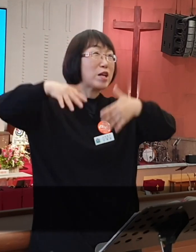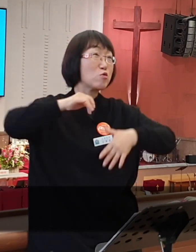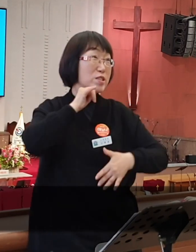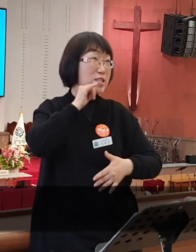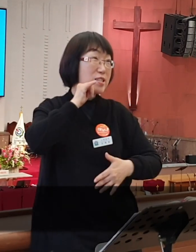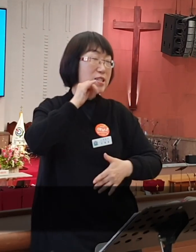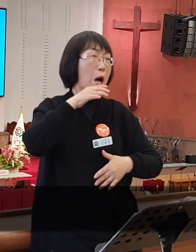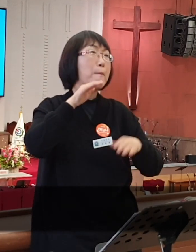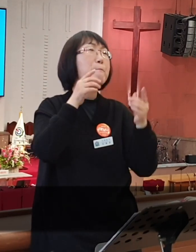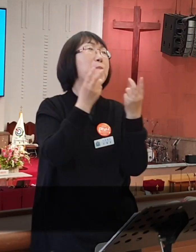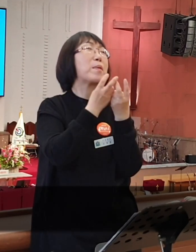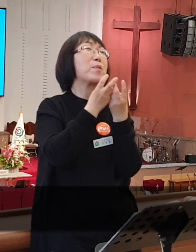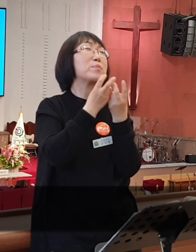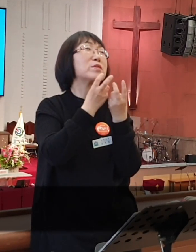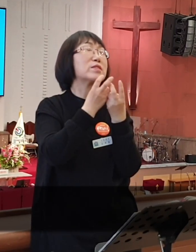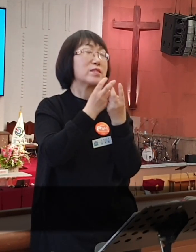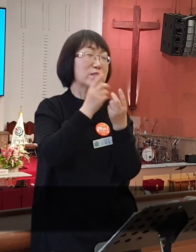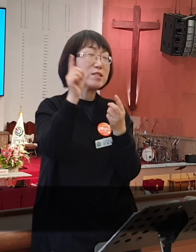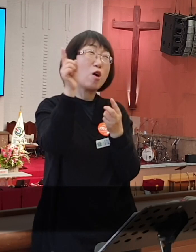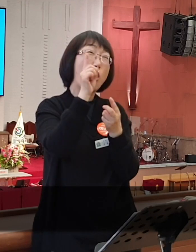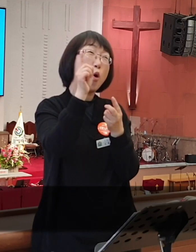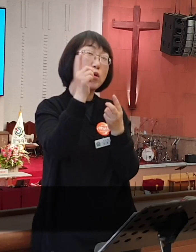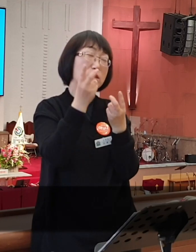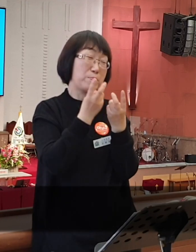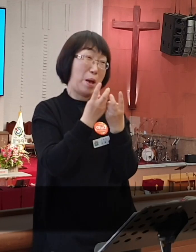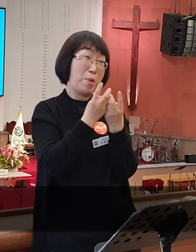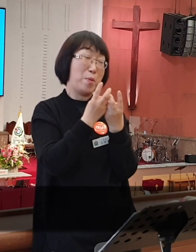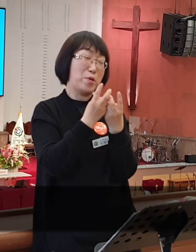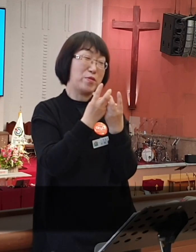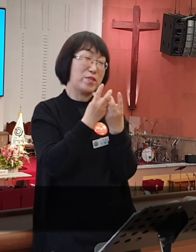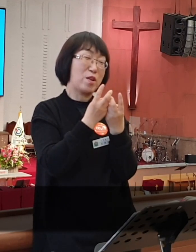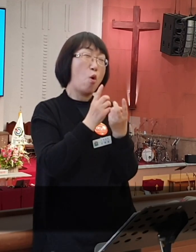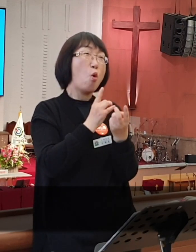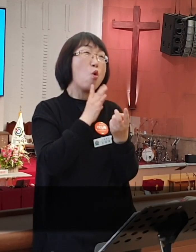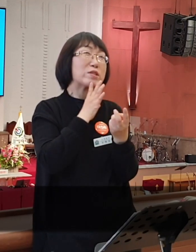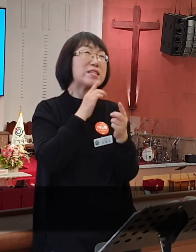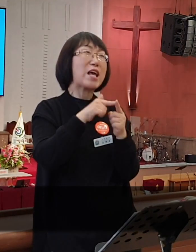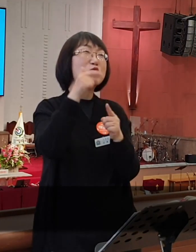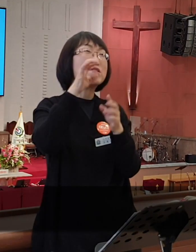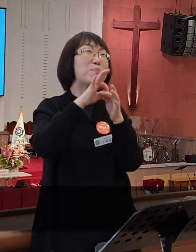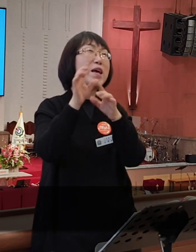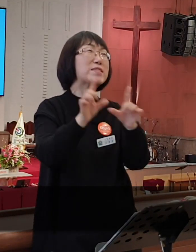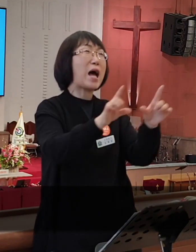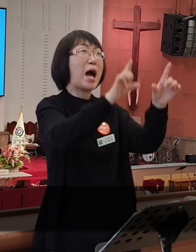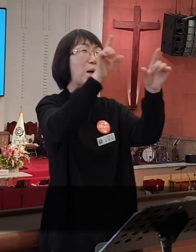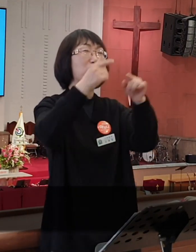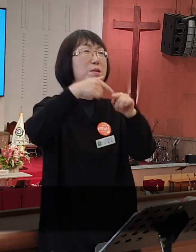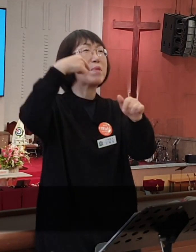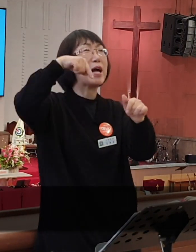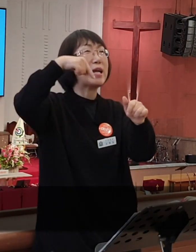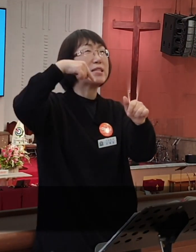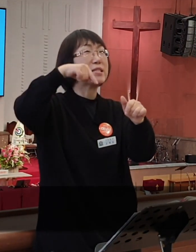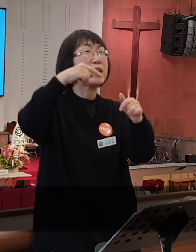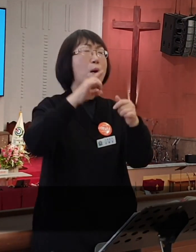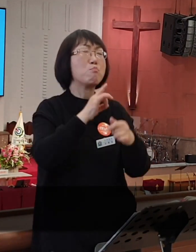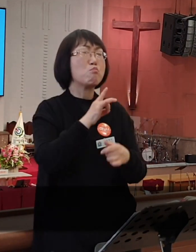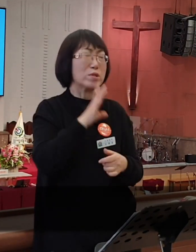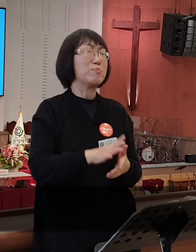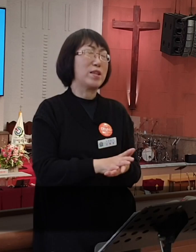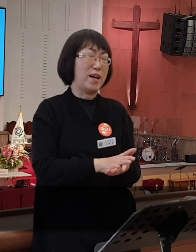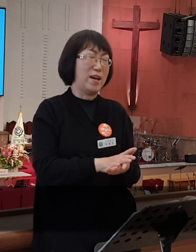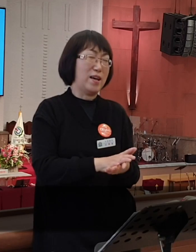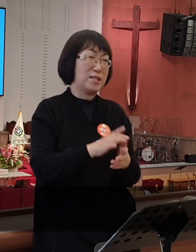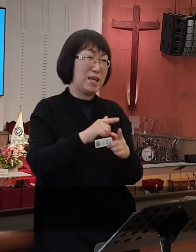있는 그 방법은 그 어떻게는 다른 것 아니라 예수님의 삶, 예수님의 가르침 이것밖에 없다는